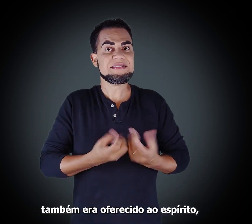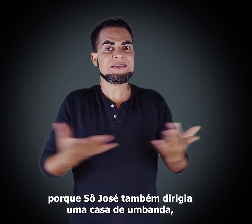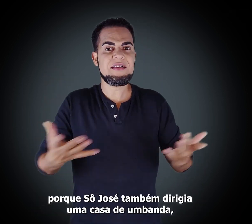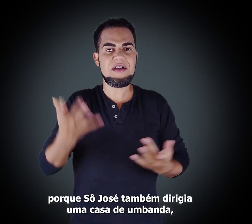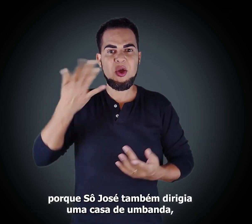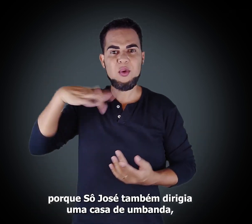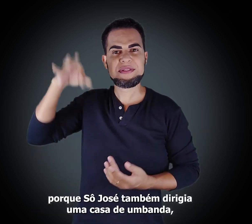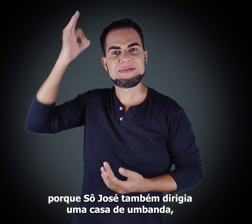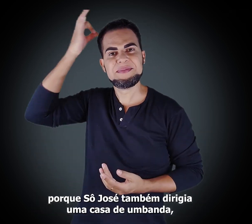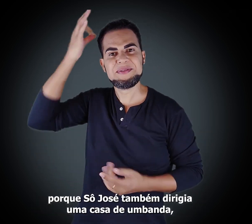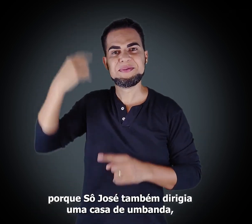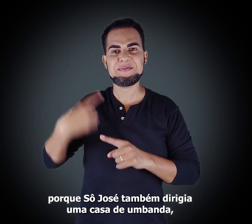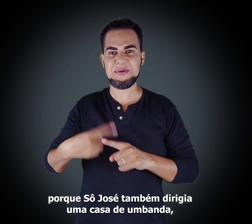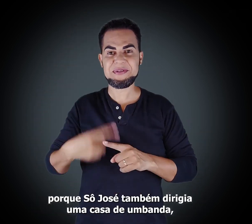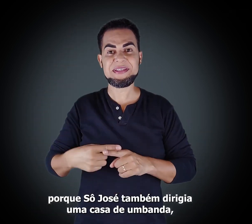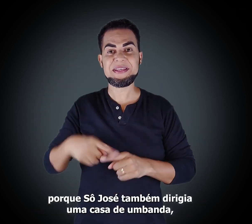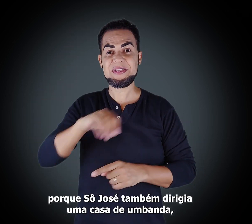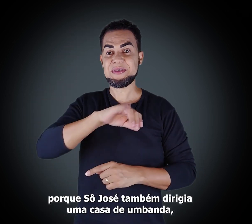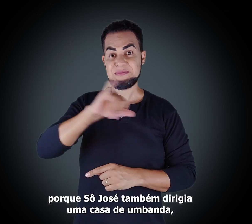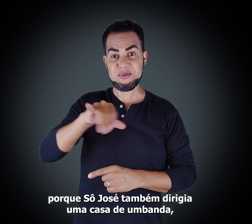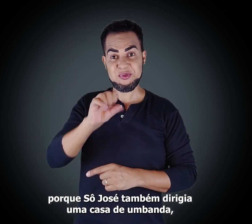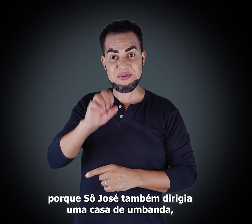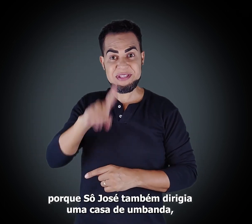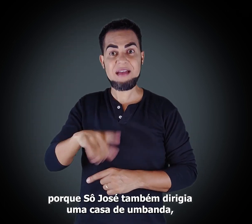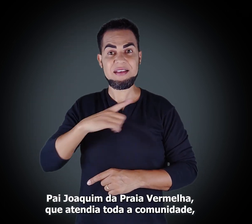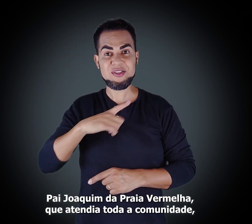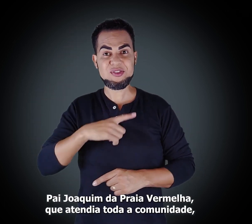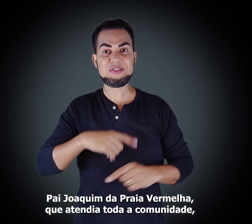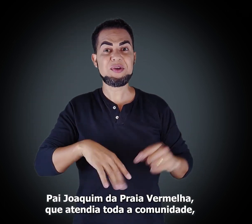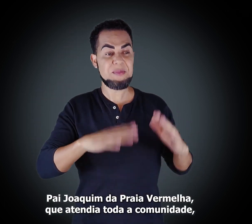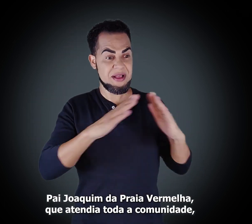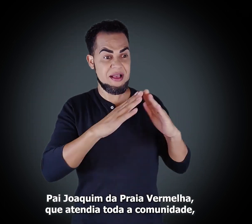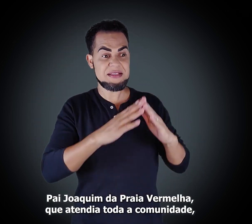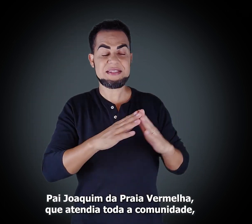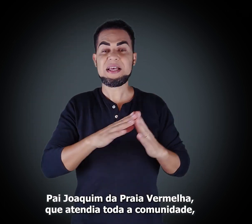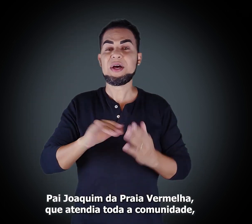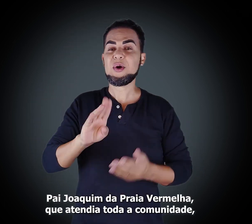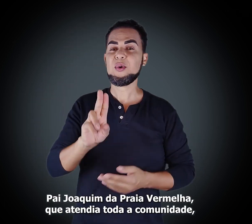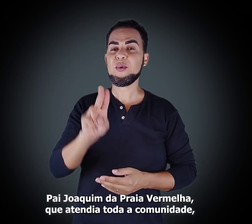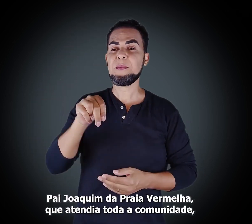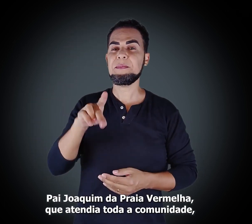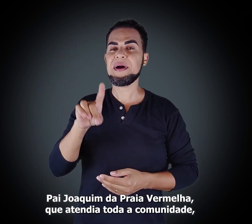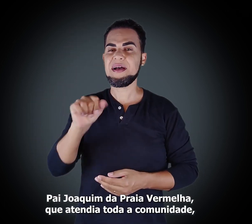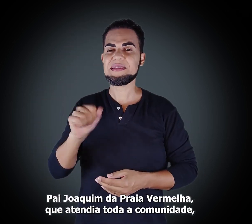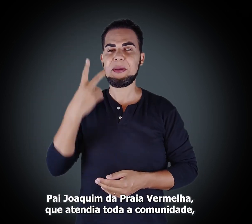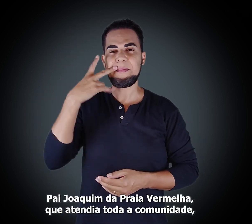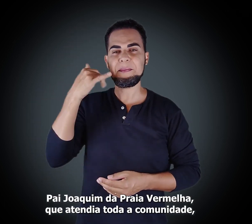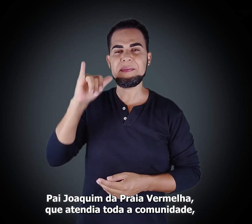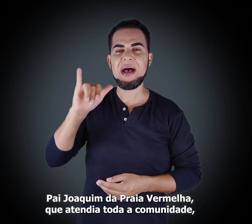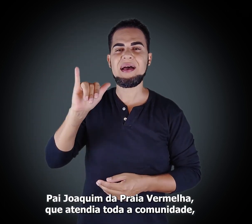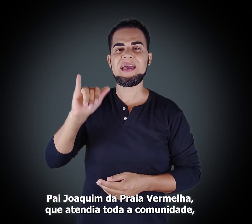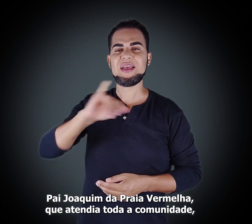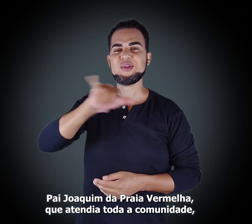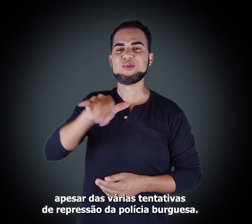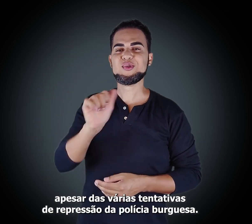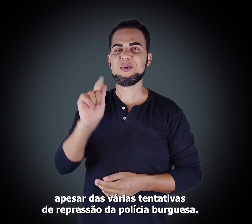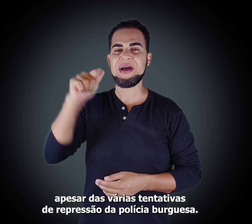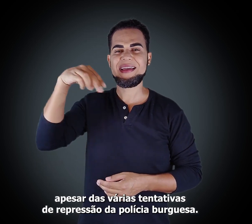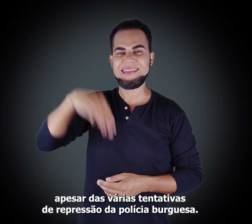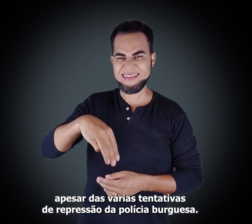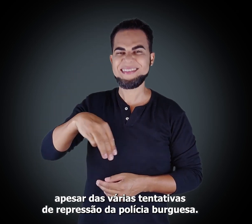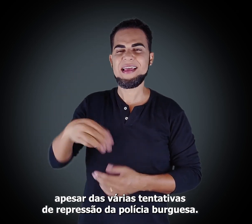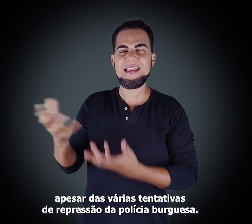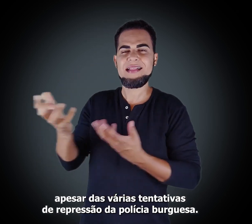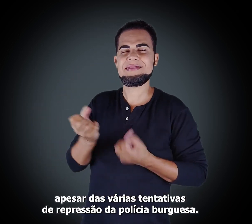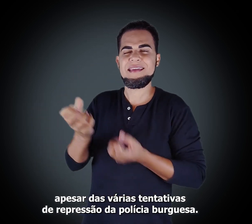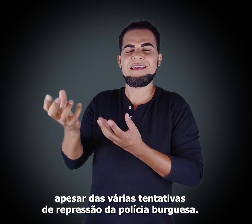espírito, porque São José também dirigia uma casa de umbanda, Pai Joaquim da Praia Vermelha, que atendia toda a comunidade, apesar